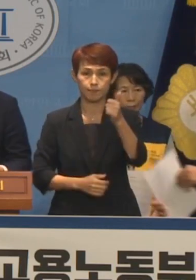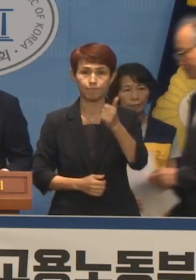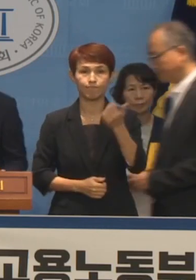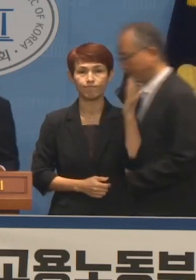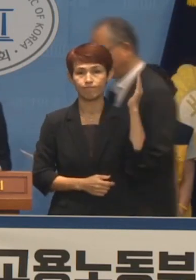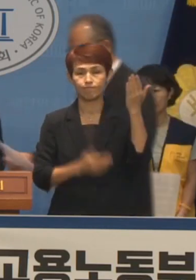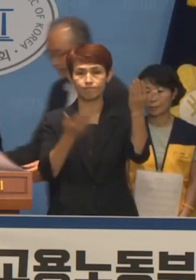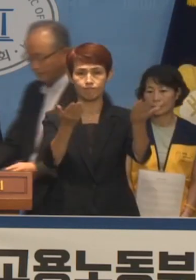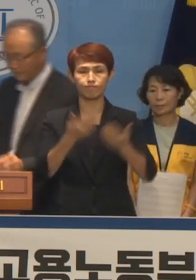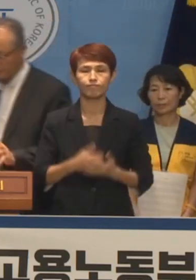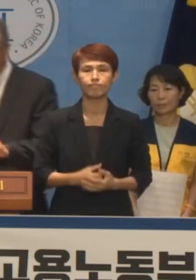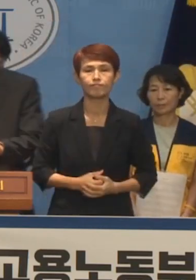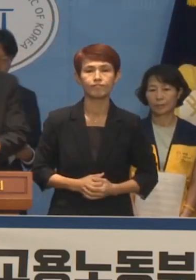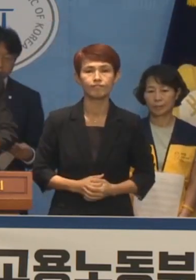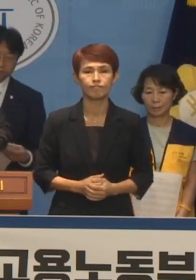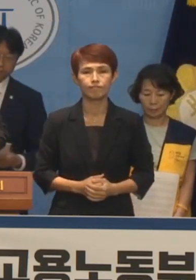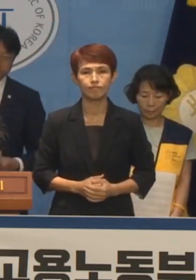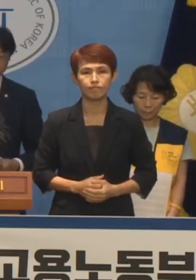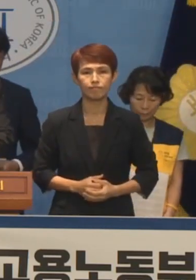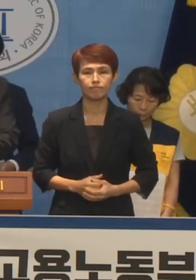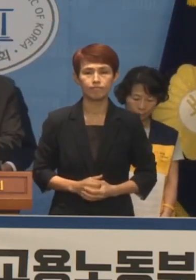듣겠습니다.